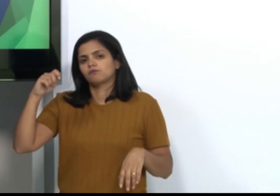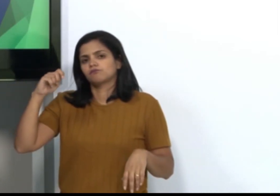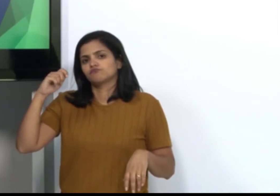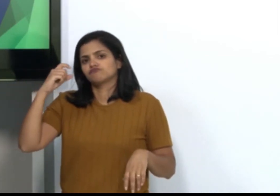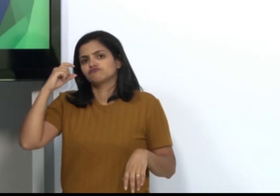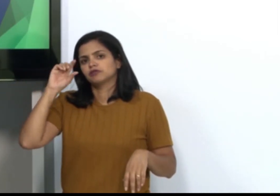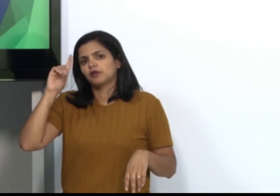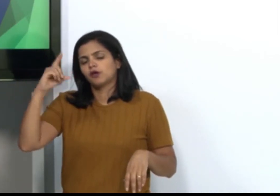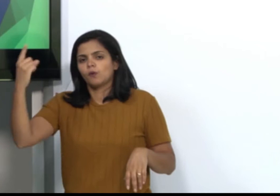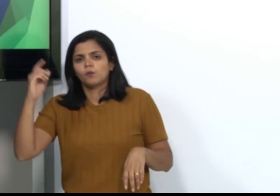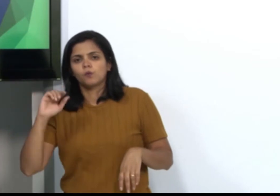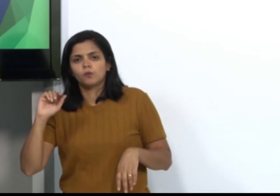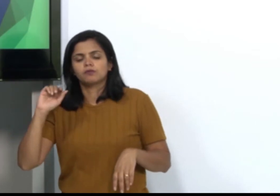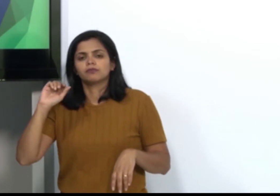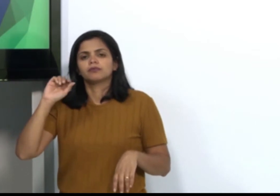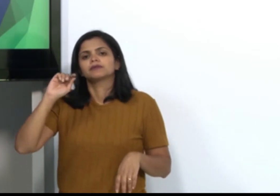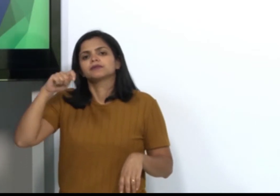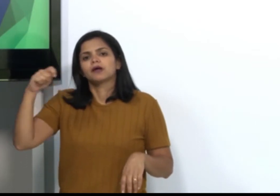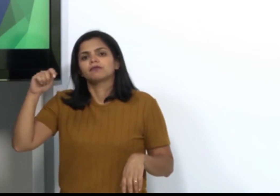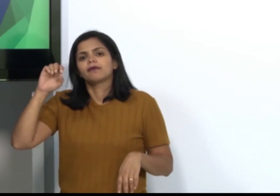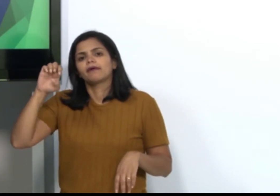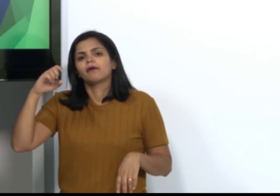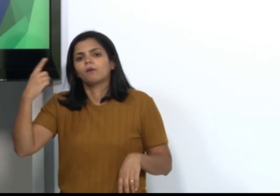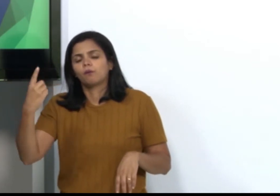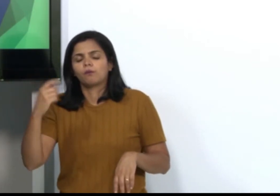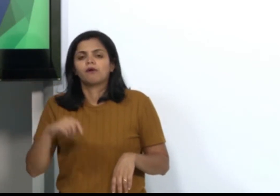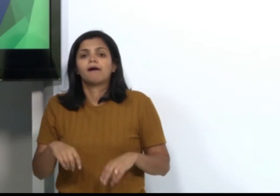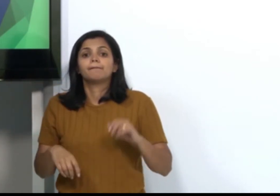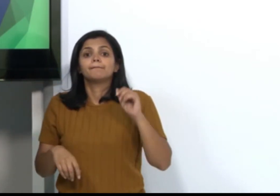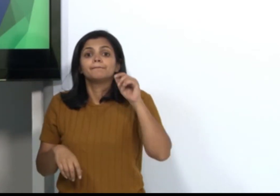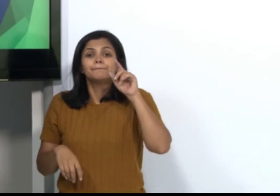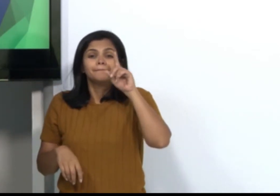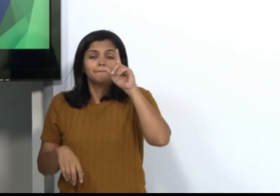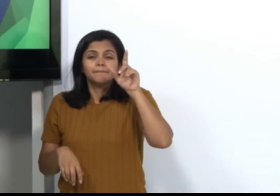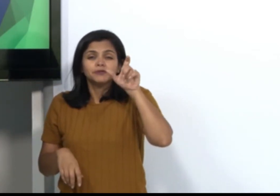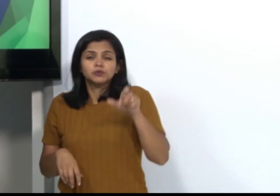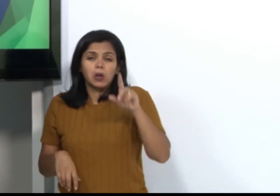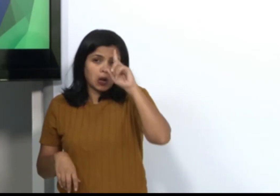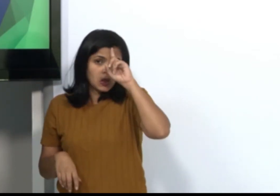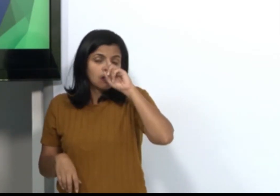Por exemplo, se eu coloco pessoa, morena, então eu marco o lado.